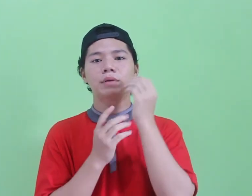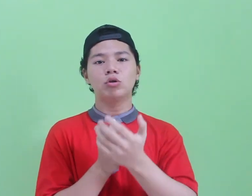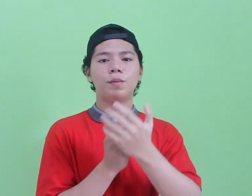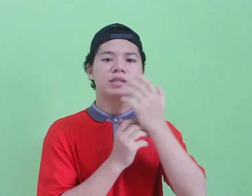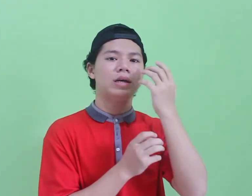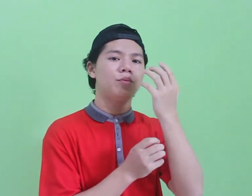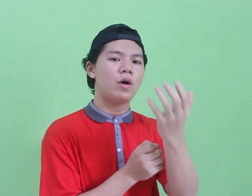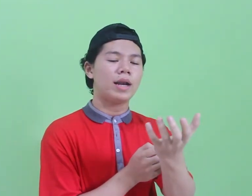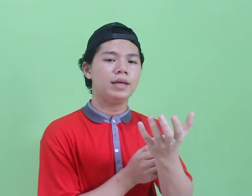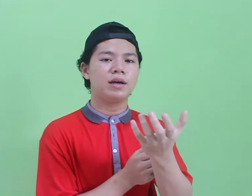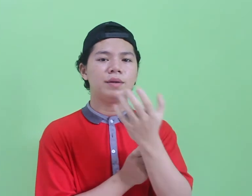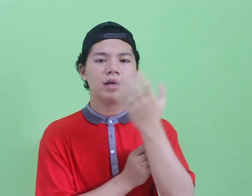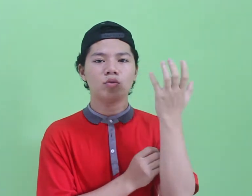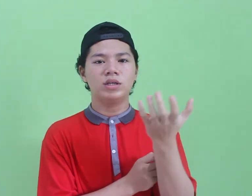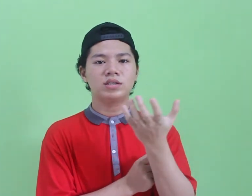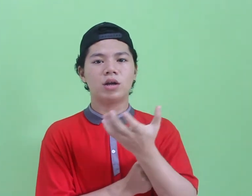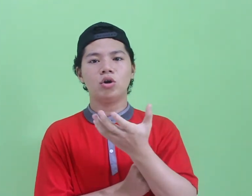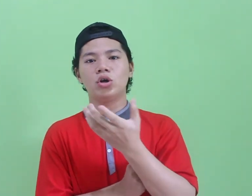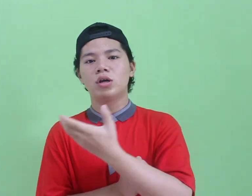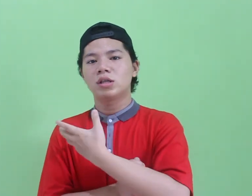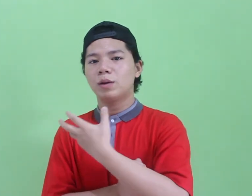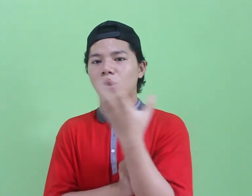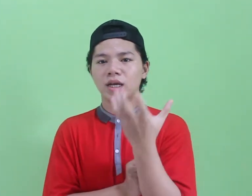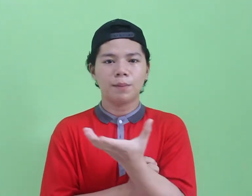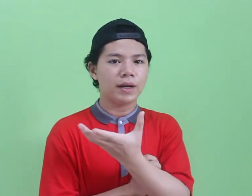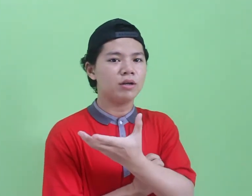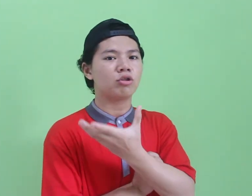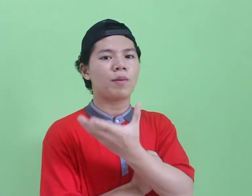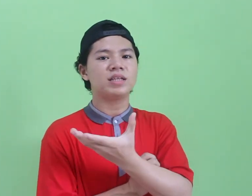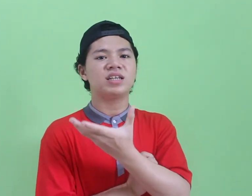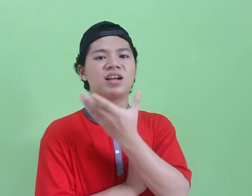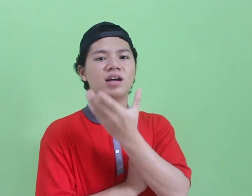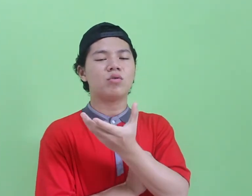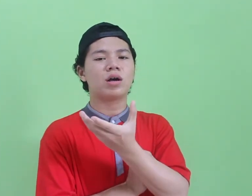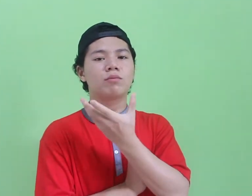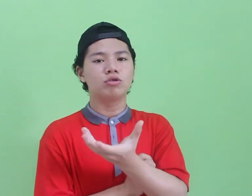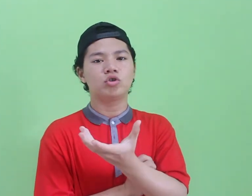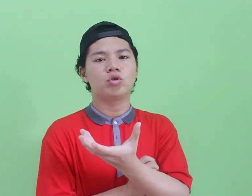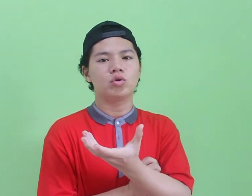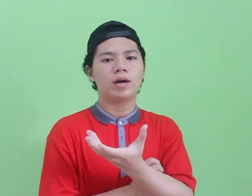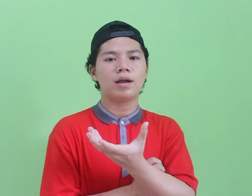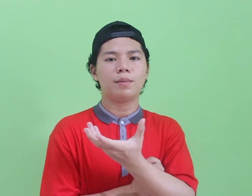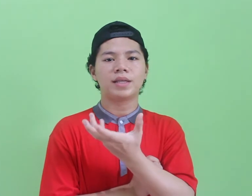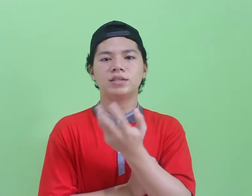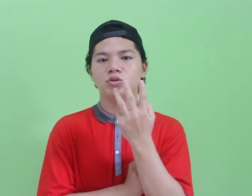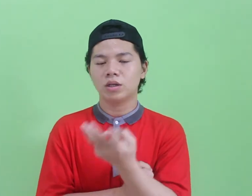betul pas 30 hari kan mereka tulis kalau 30 hari ke depan otomatis iklan aku akan muncul karena batasnya cuma 30